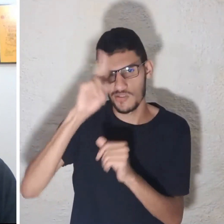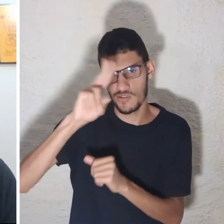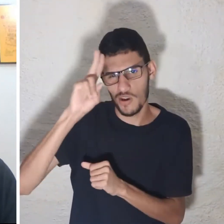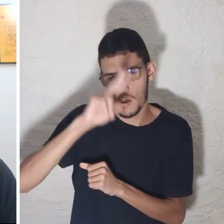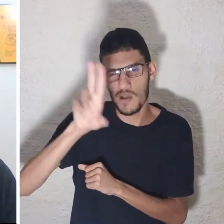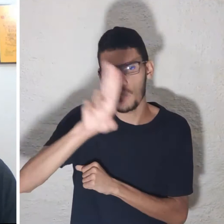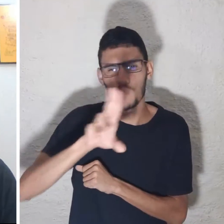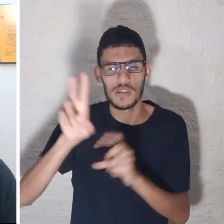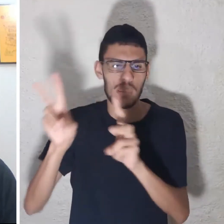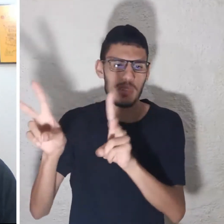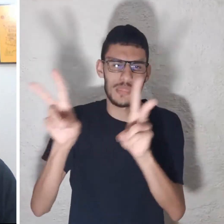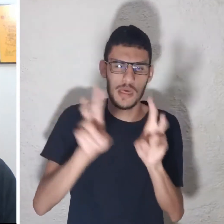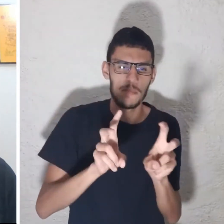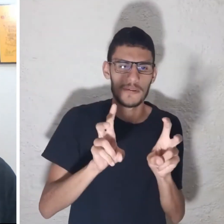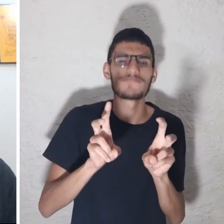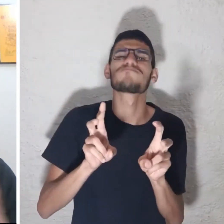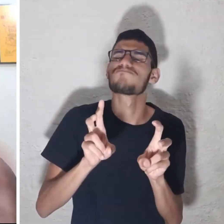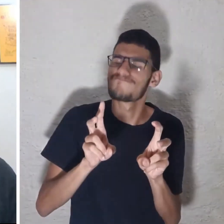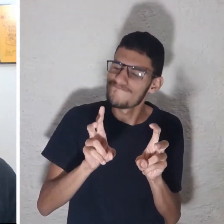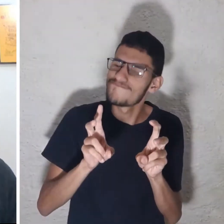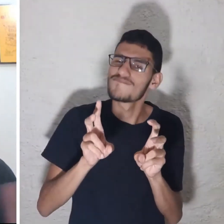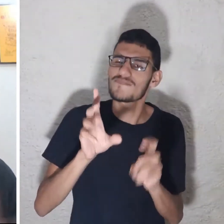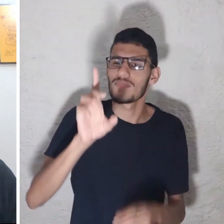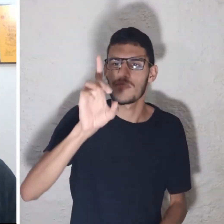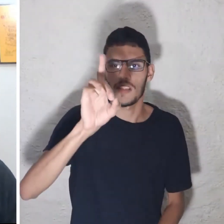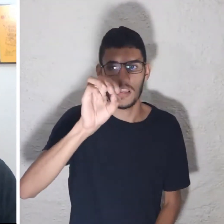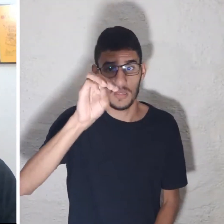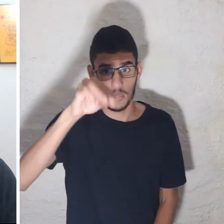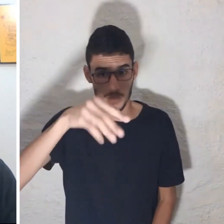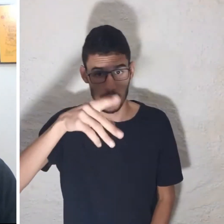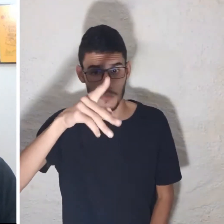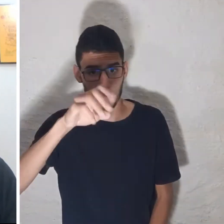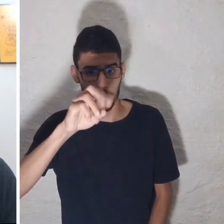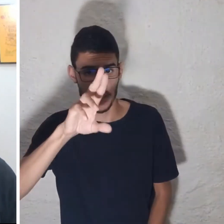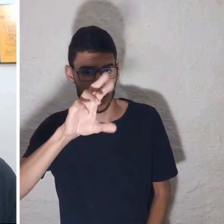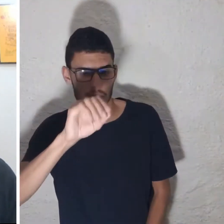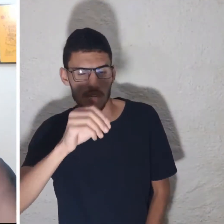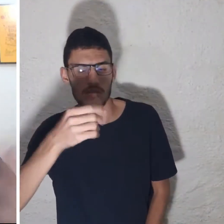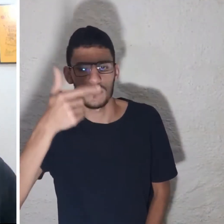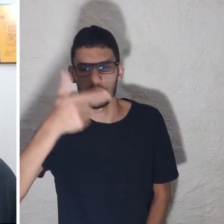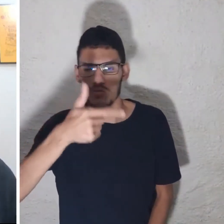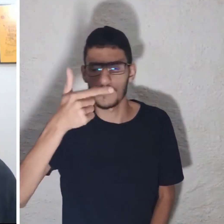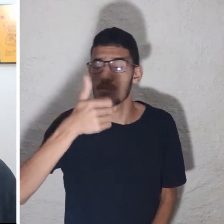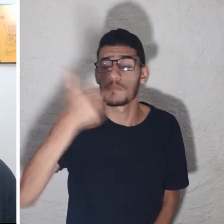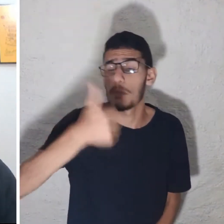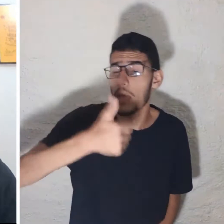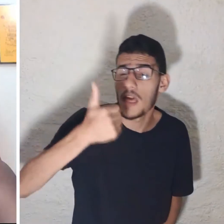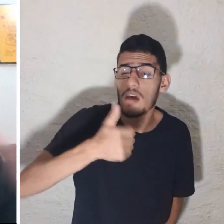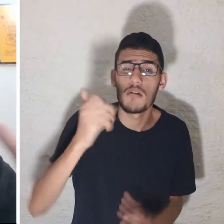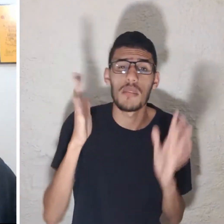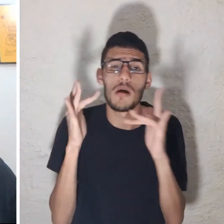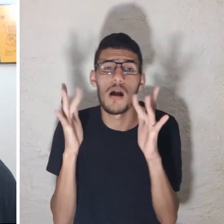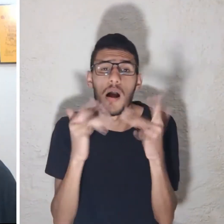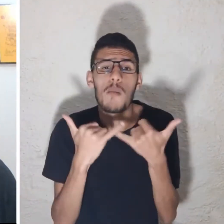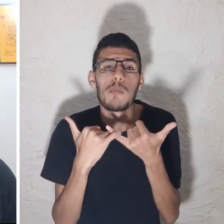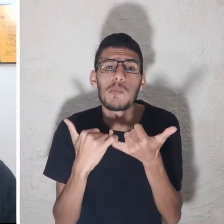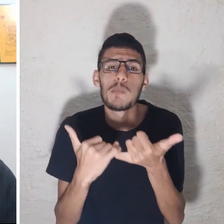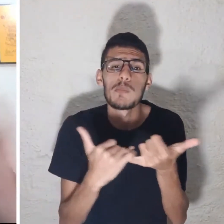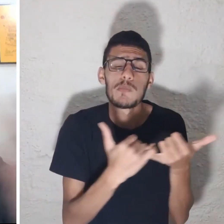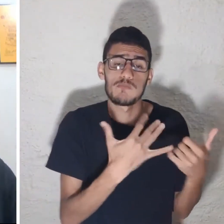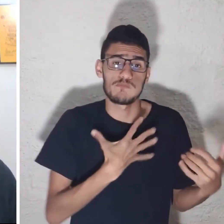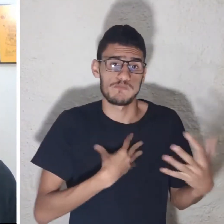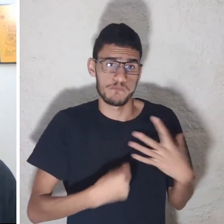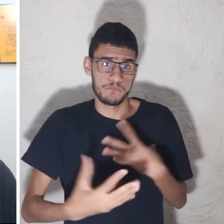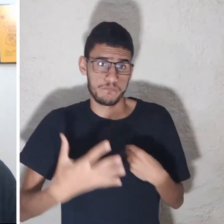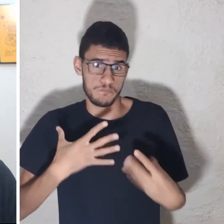história, né? Muito se coloca isso, né, do Dom Pedro ter tido várias amantes, ter tido muitas namoradas, ter